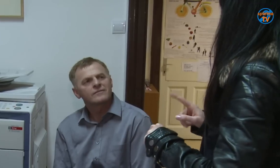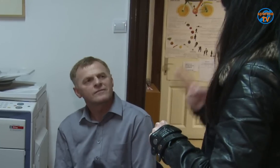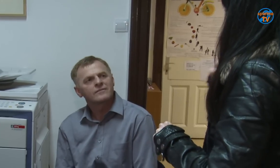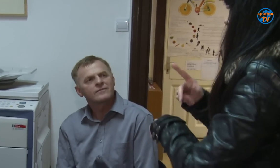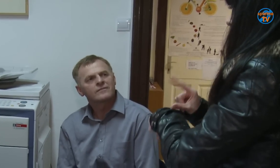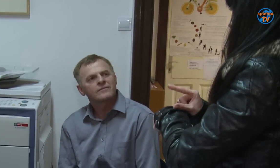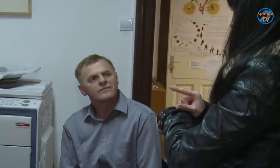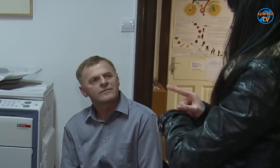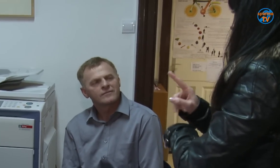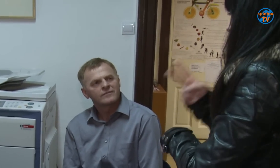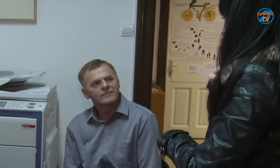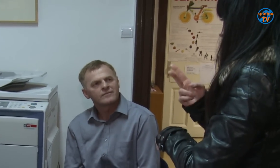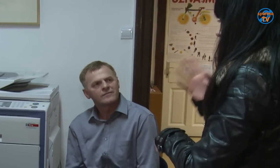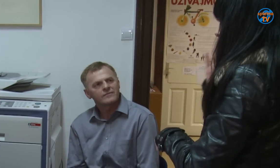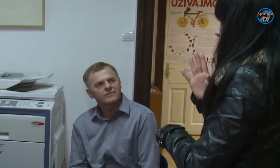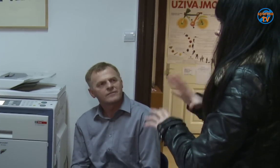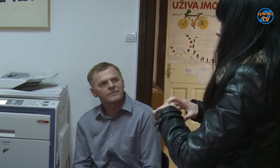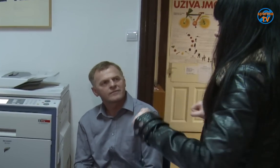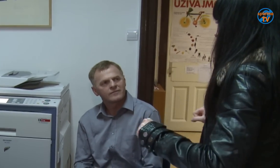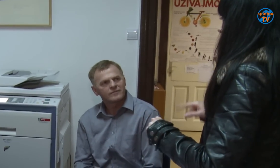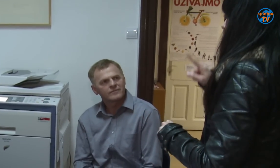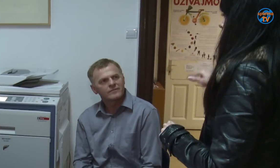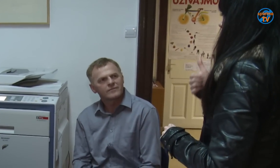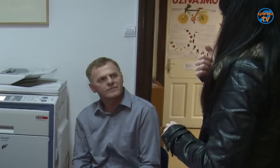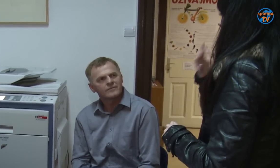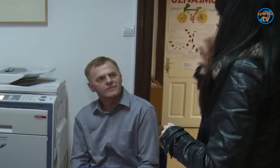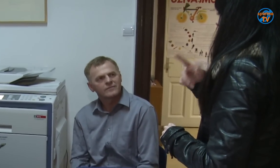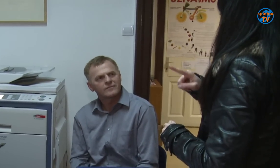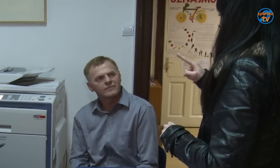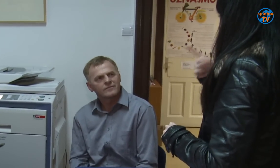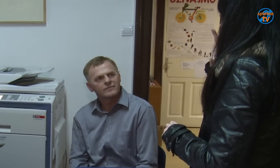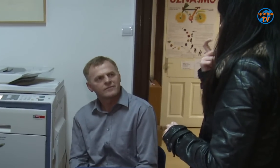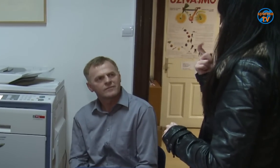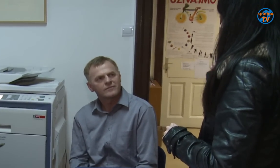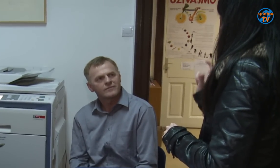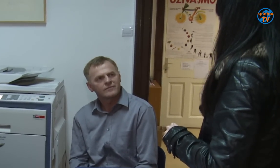življenju. In tam nam je seveda tolmačka prišla zelo prav, ker je